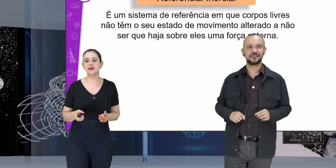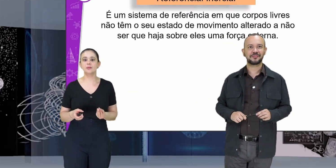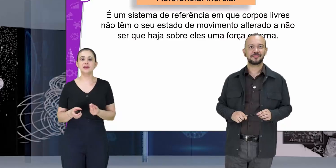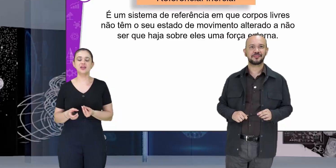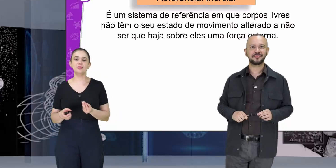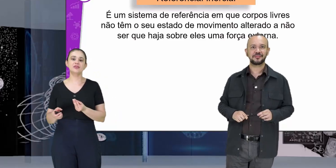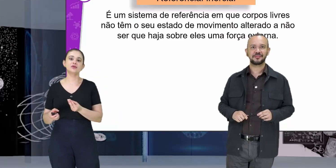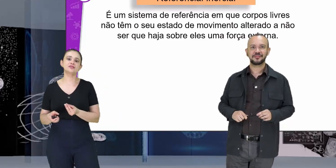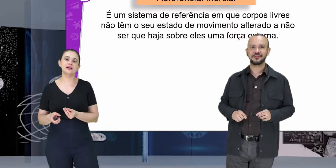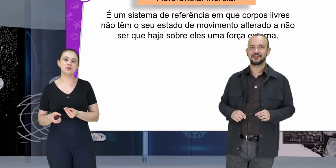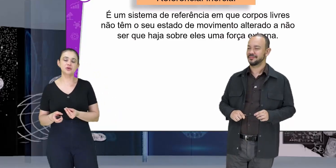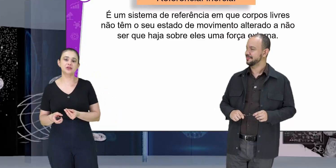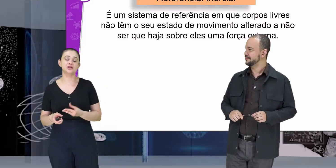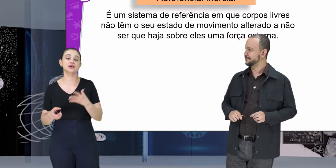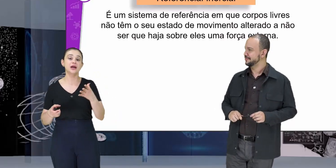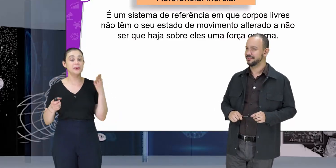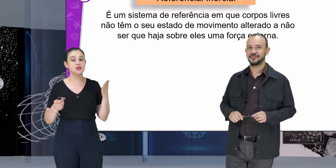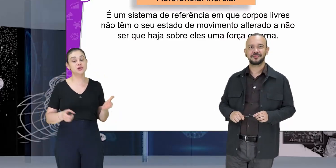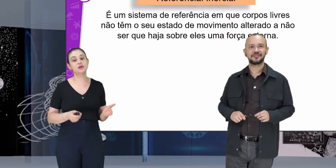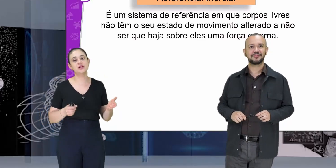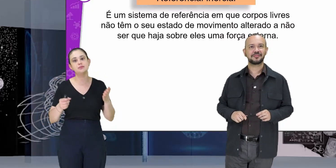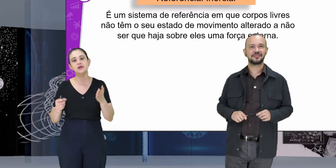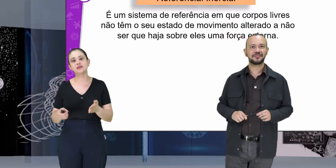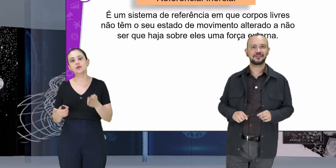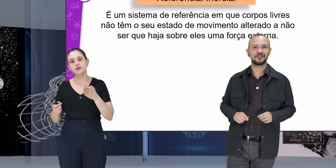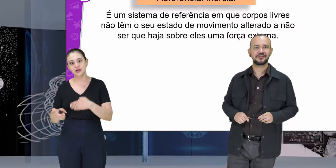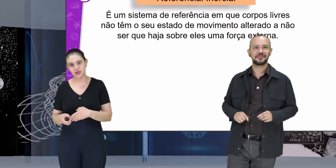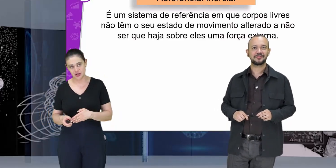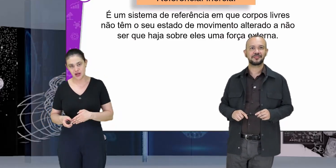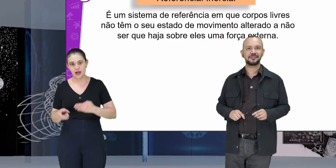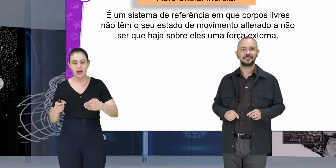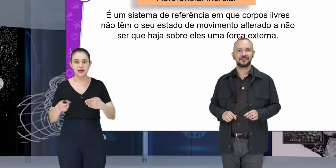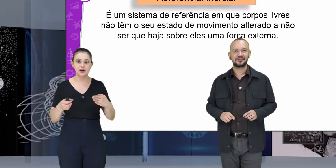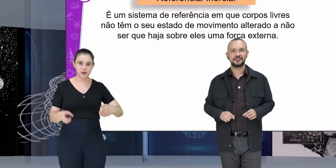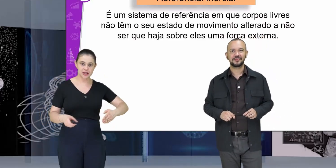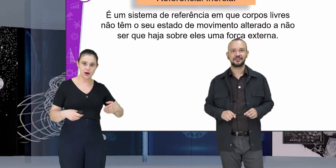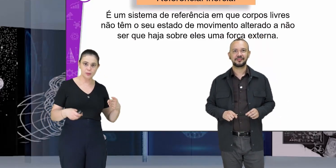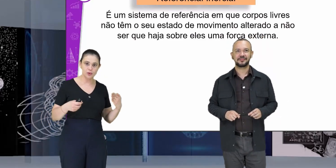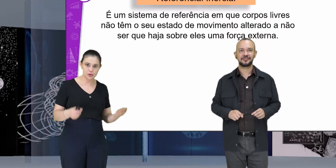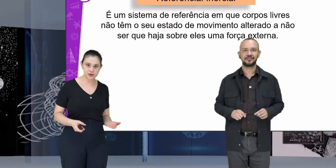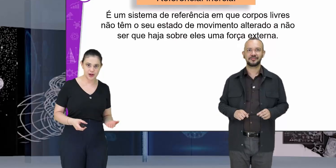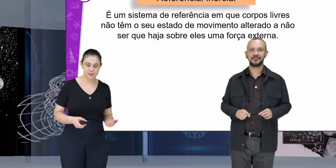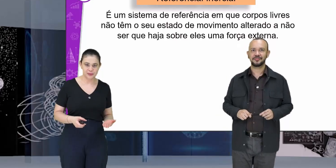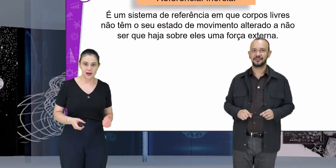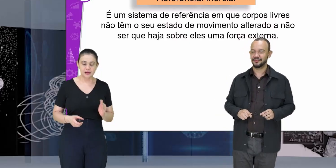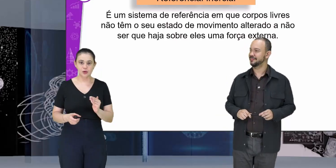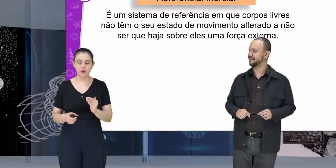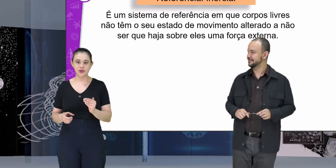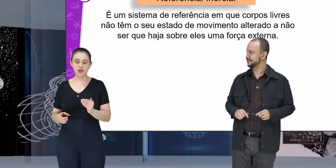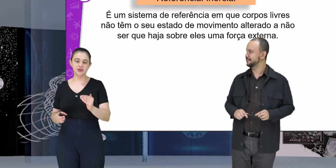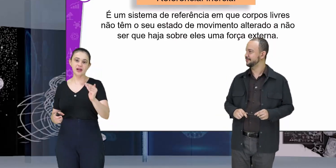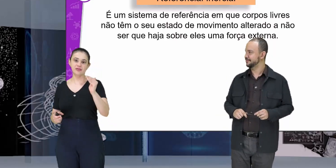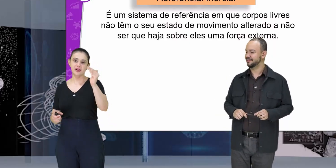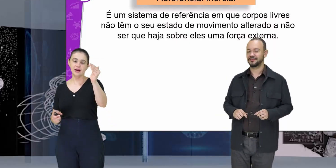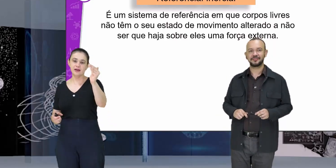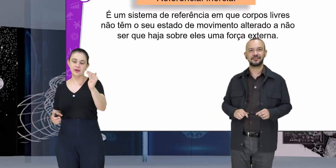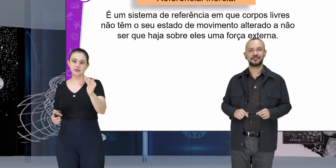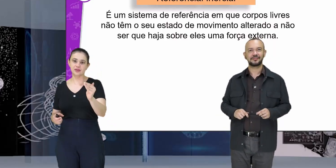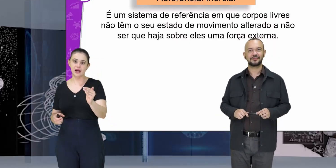é aquele que mantém uma velocidade constante. E a partir do entendimento que constante é aquilo que não muda, então quando a gente